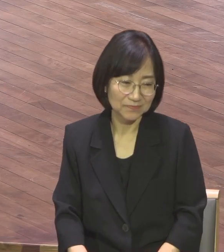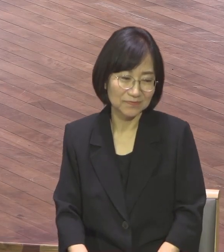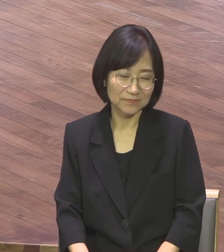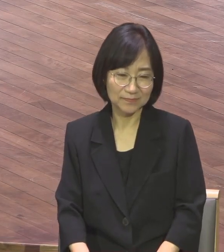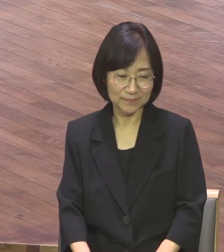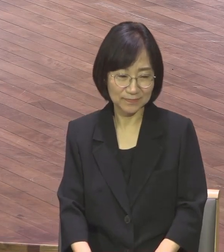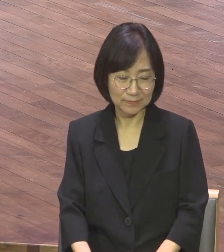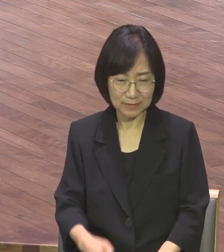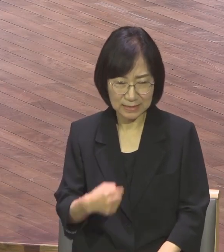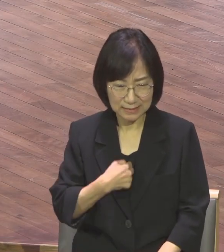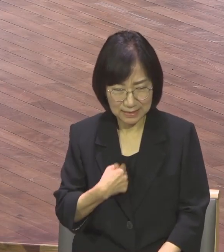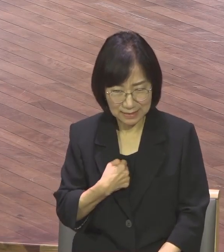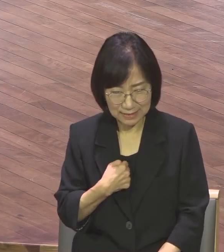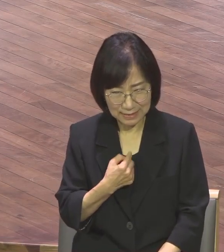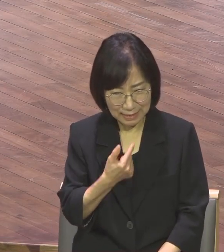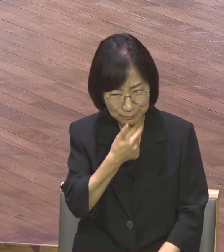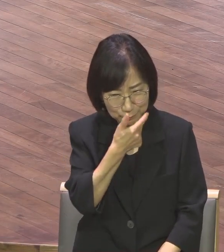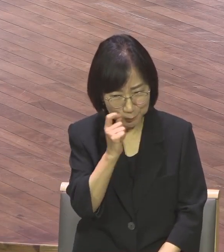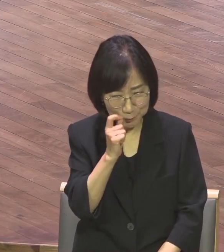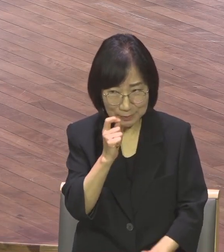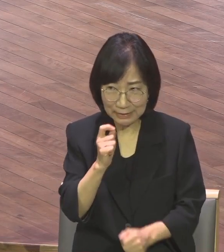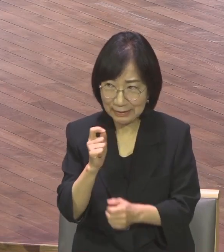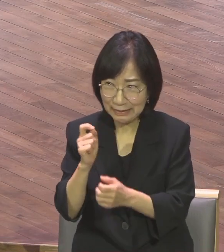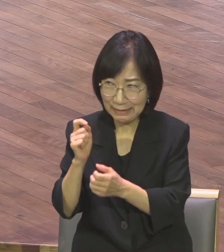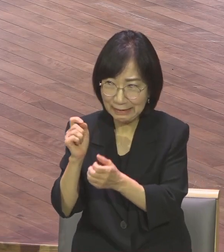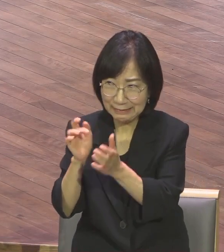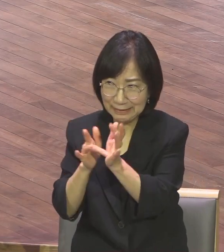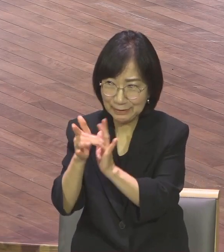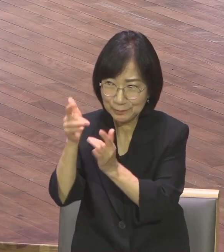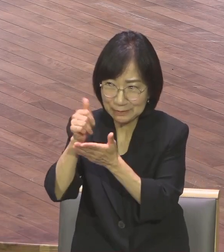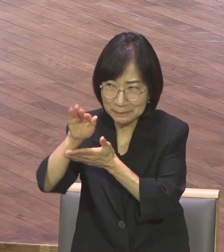여러분이 한 가지 부족한 것이 뭐냐고요?